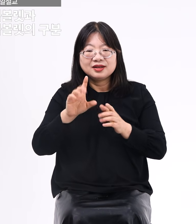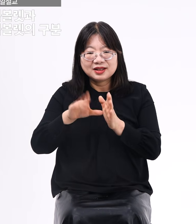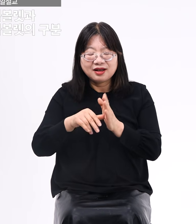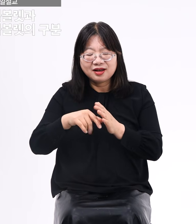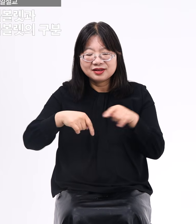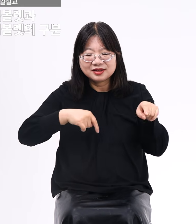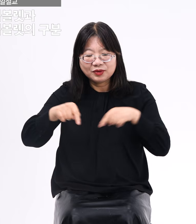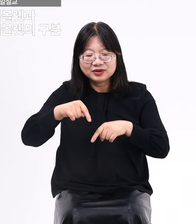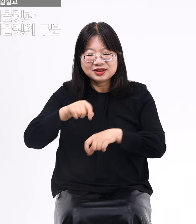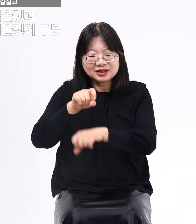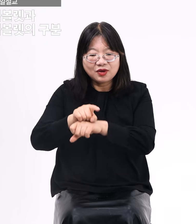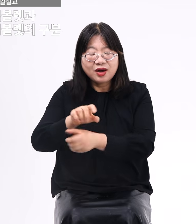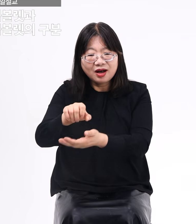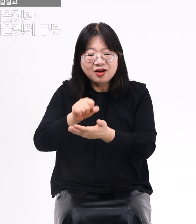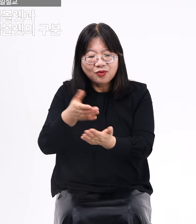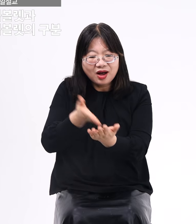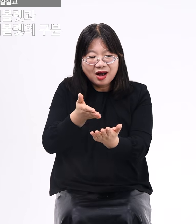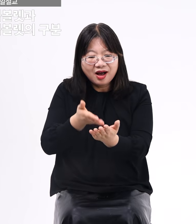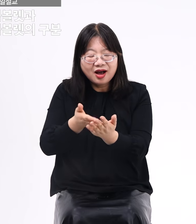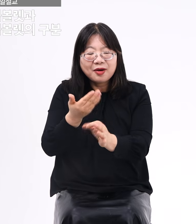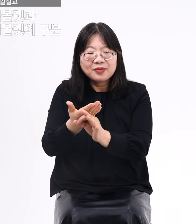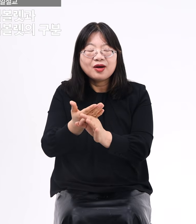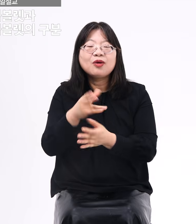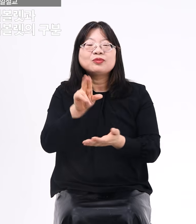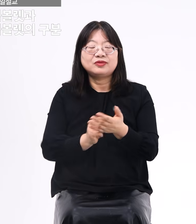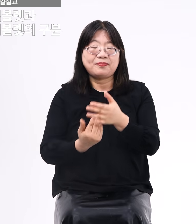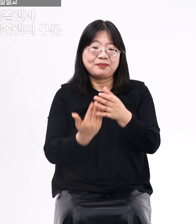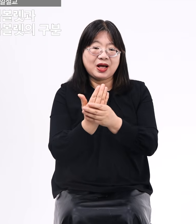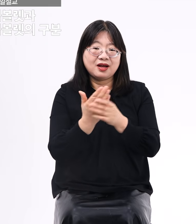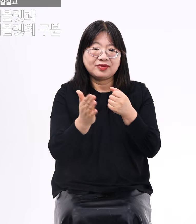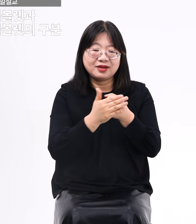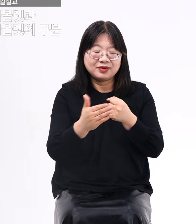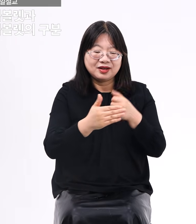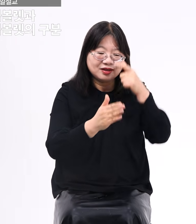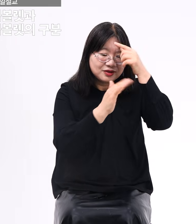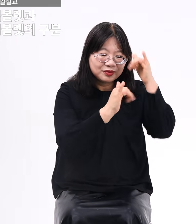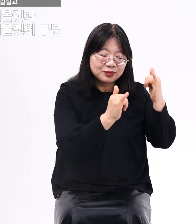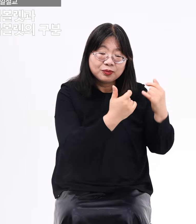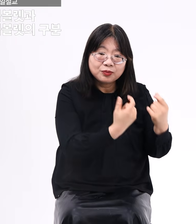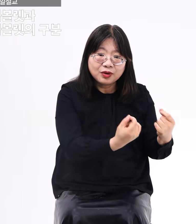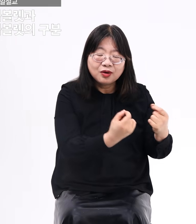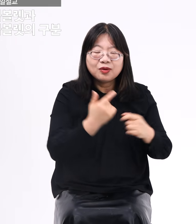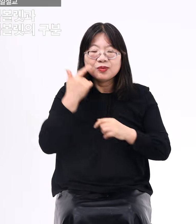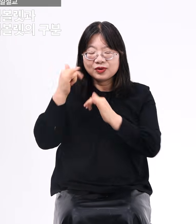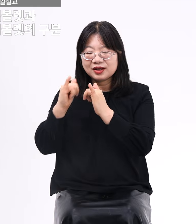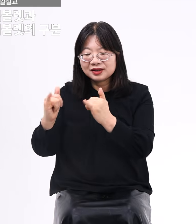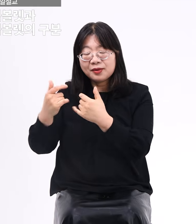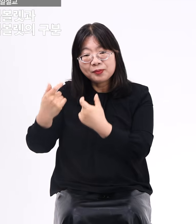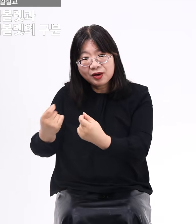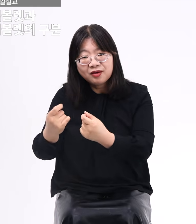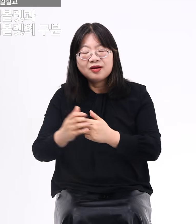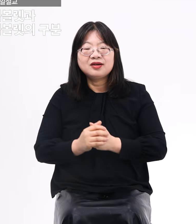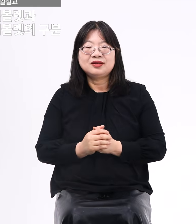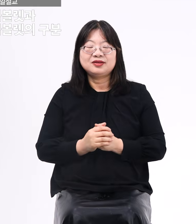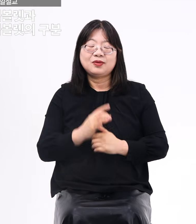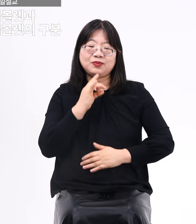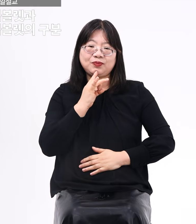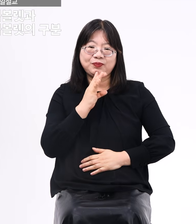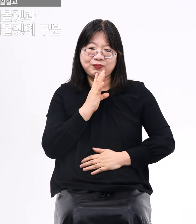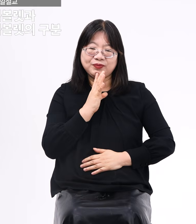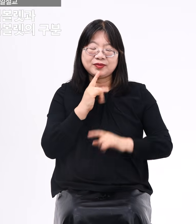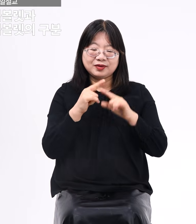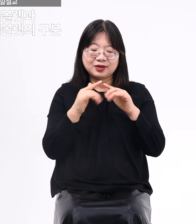시끄럽죠, 당연히. 그래서 성도들도 그렇고 목회자들도 그렇고